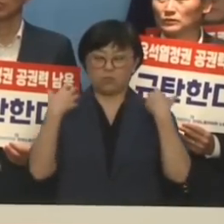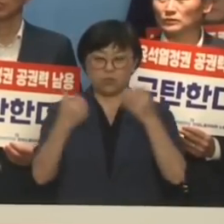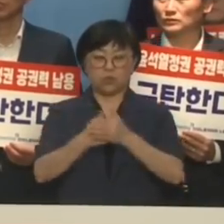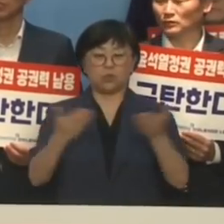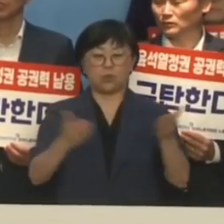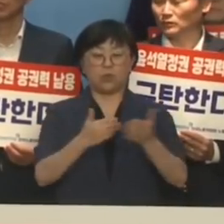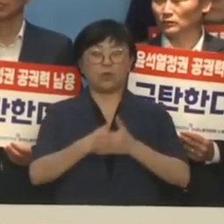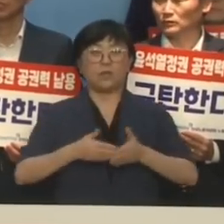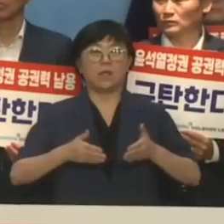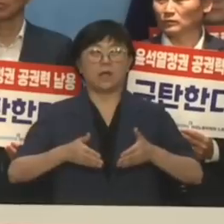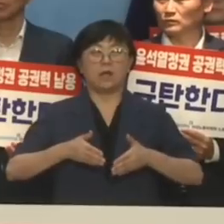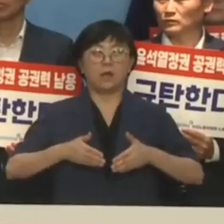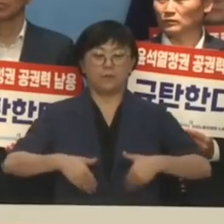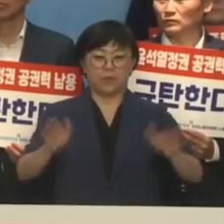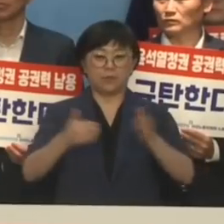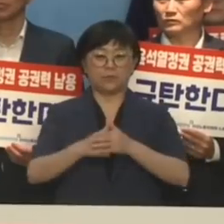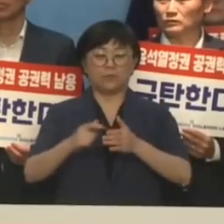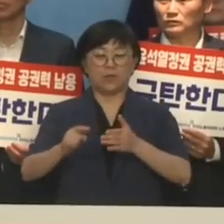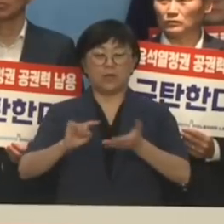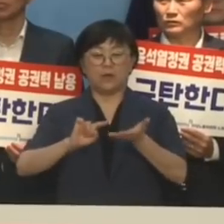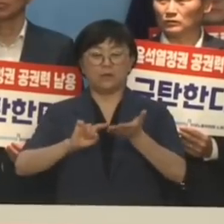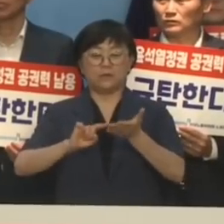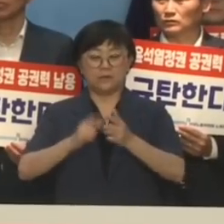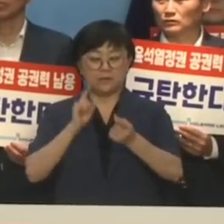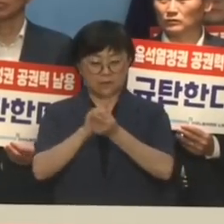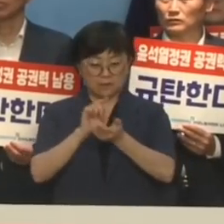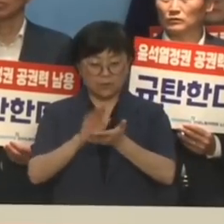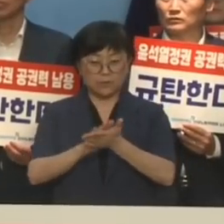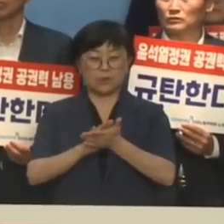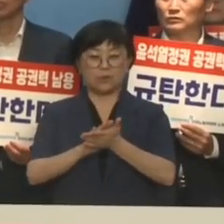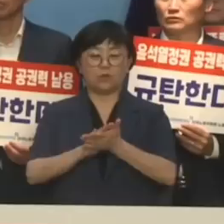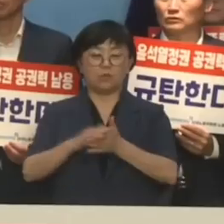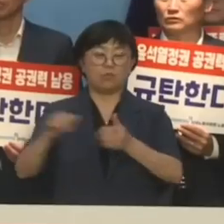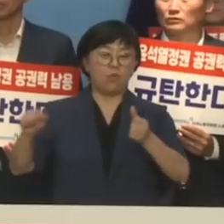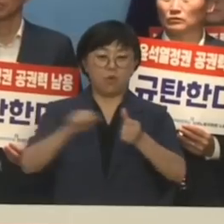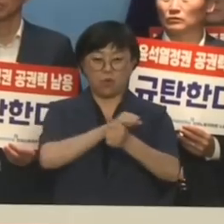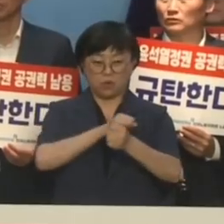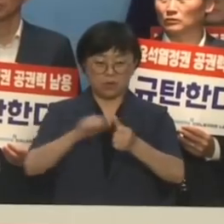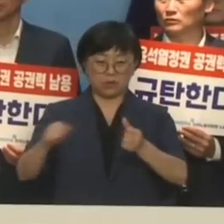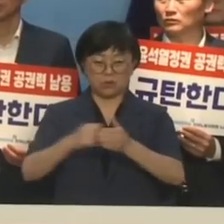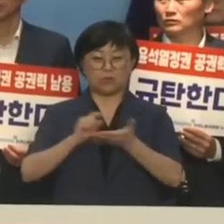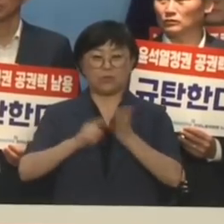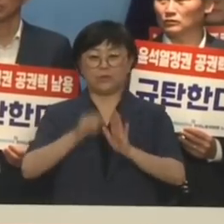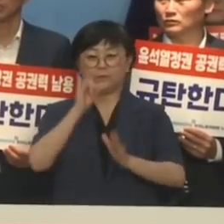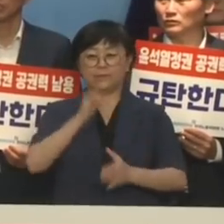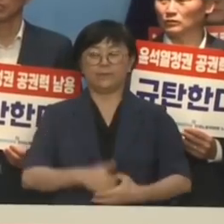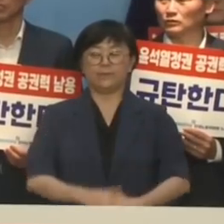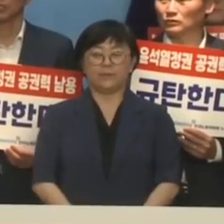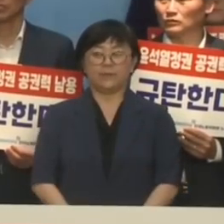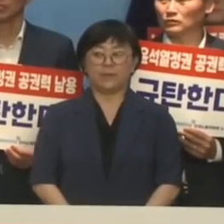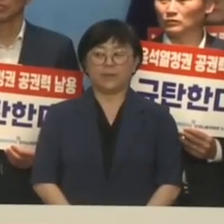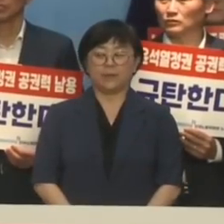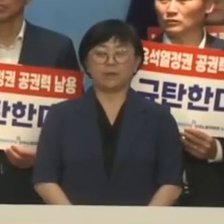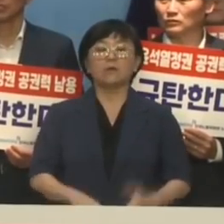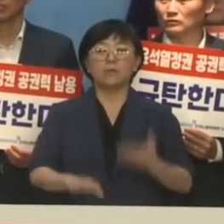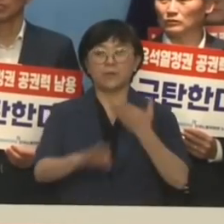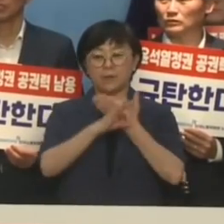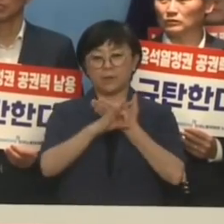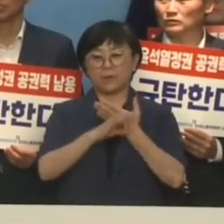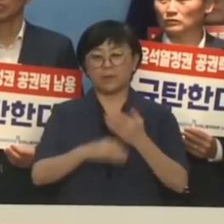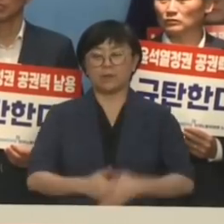정권은 노동계가 필요 없음을 아주 노골적이고 직접적이고 폭력적으로 표현했다.